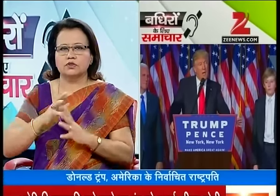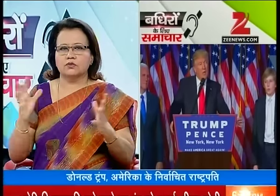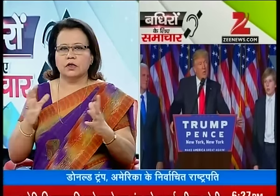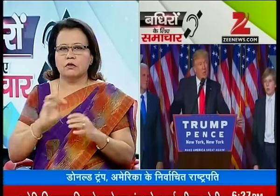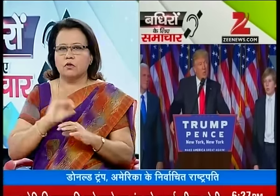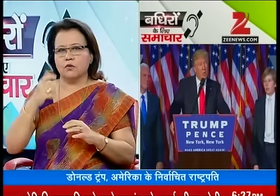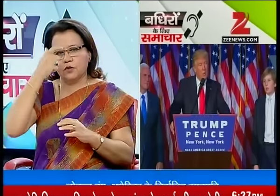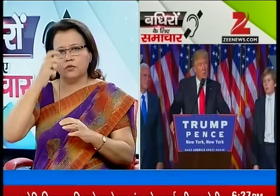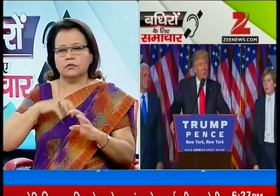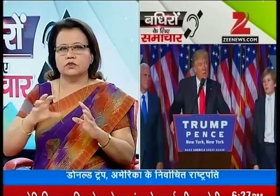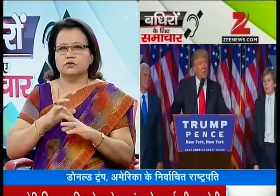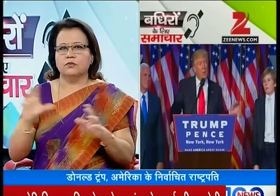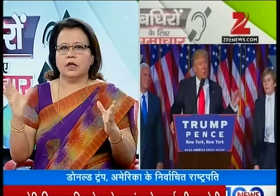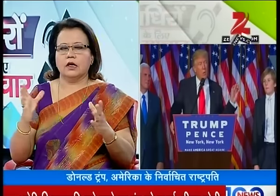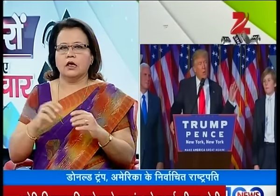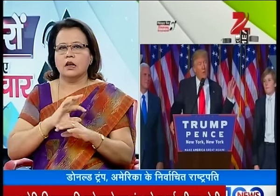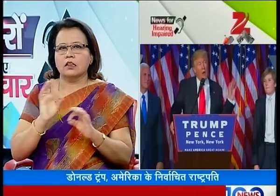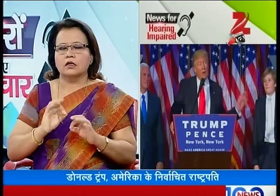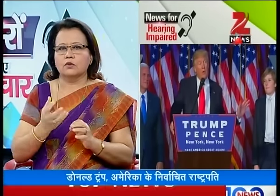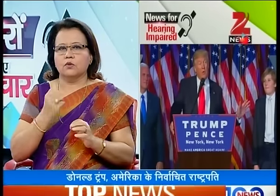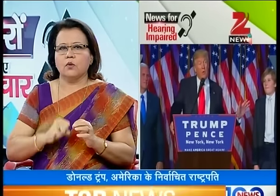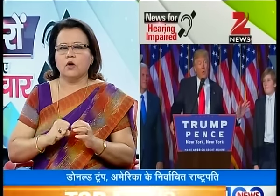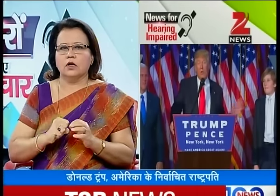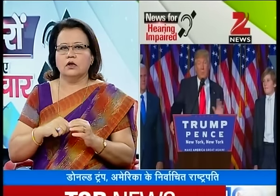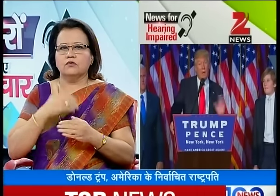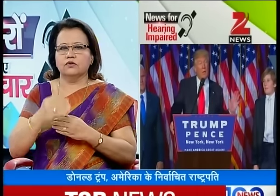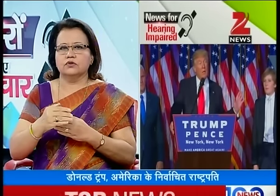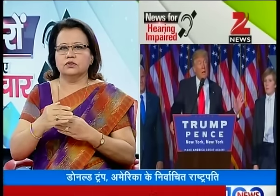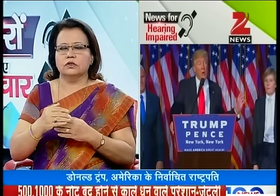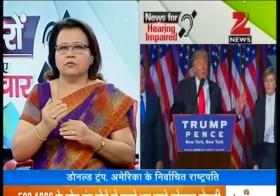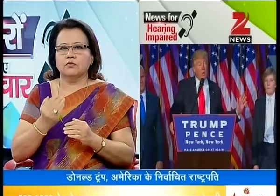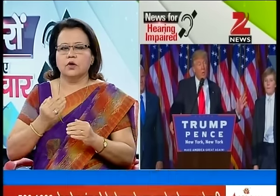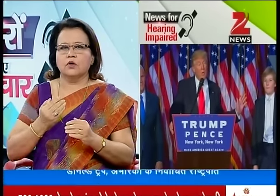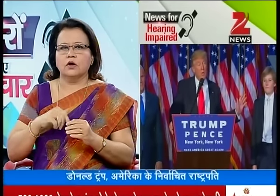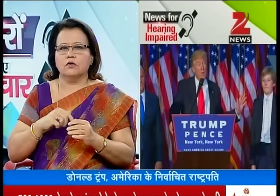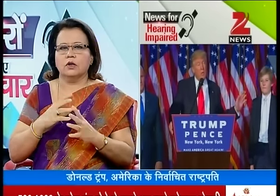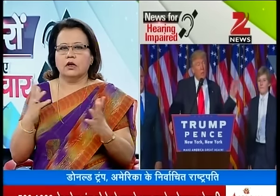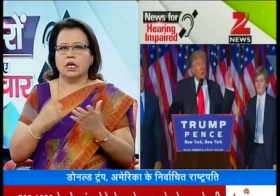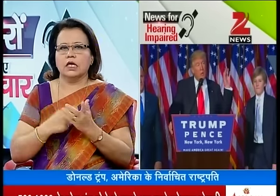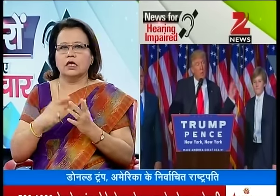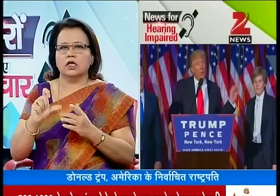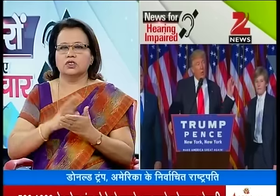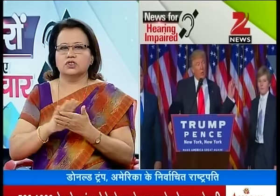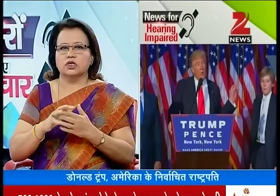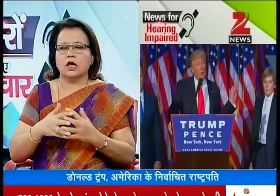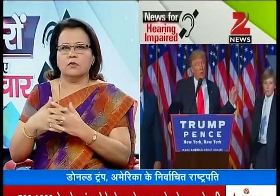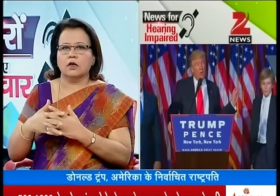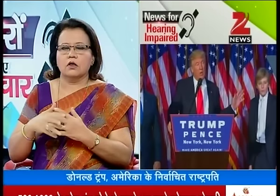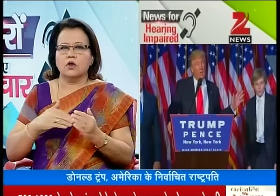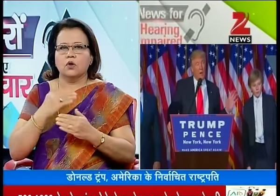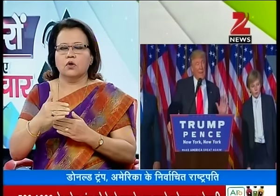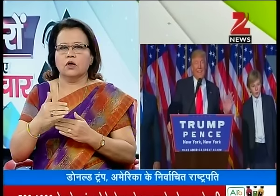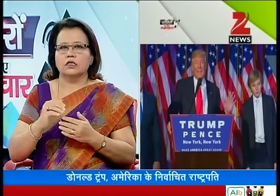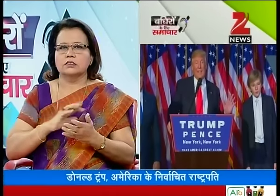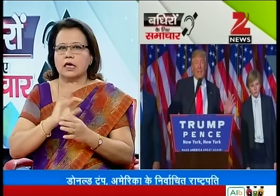No challenge is too great. Nothing we want for our future is beyond our reach. America will no